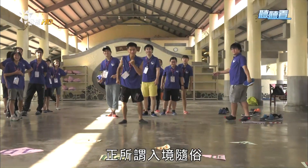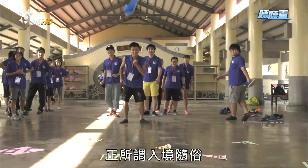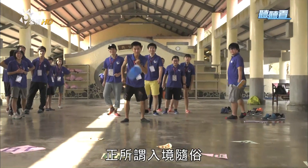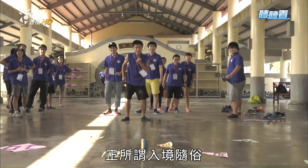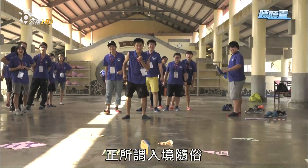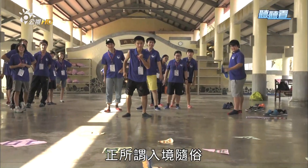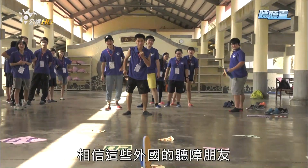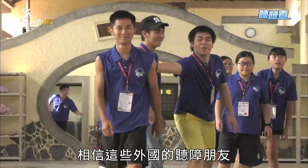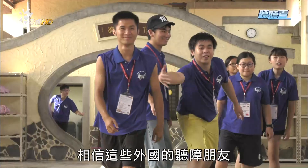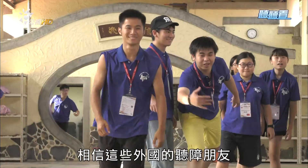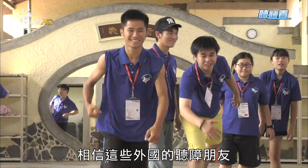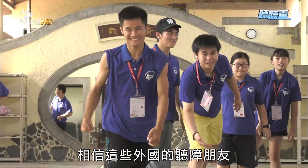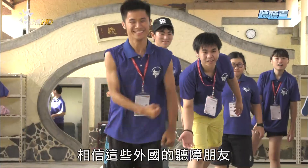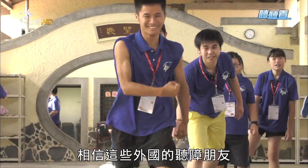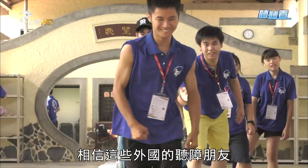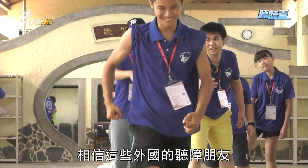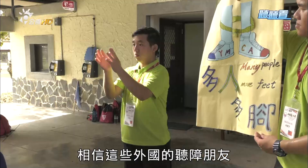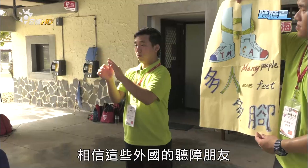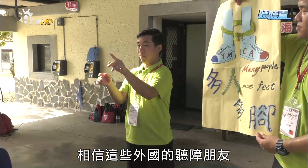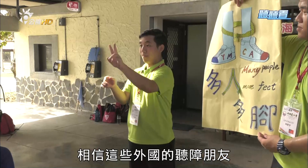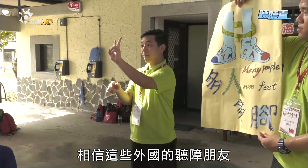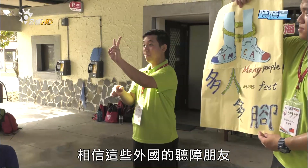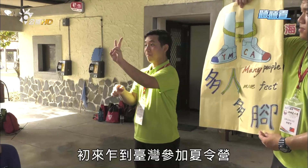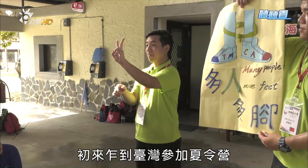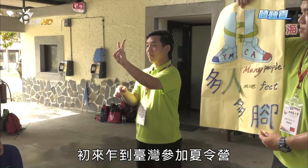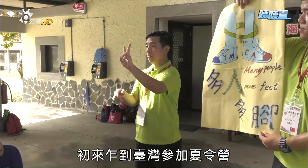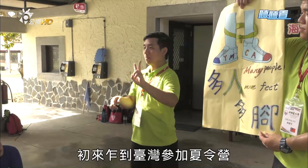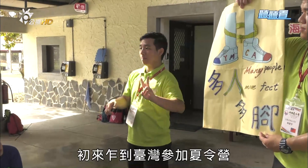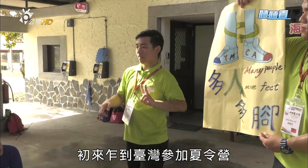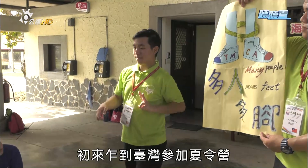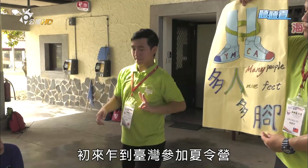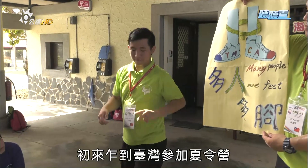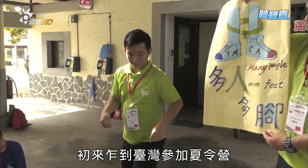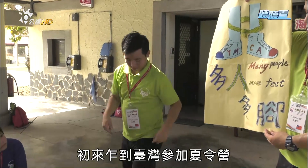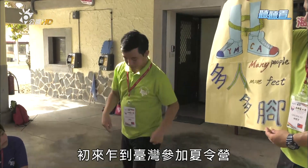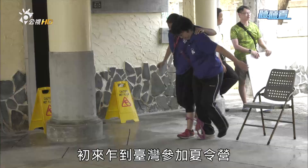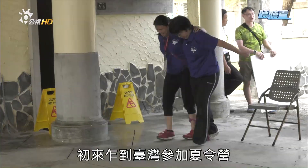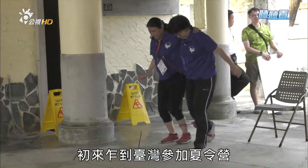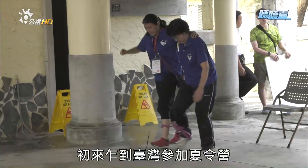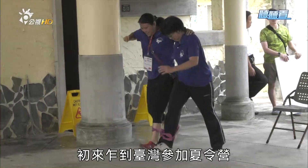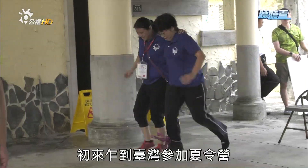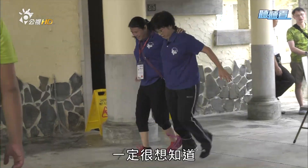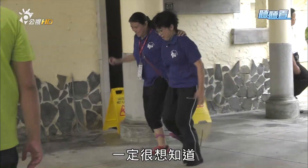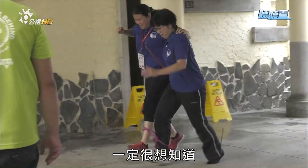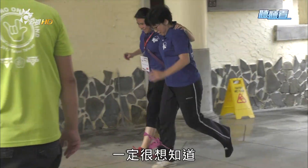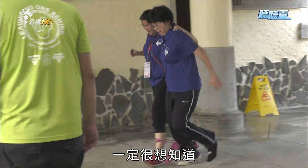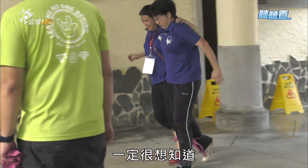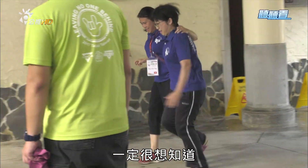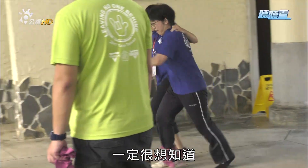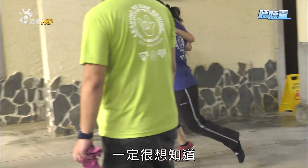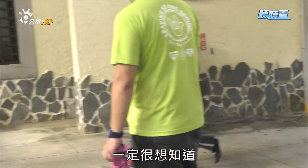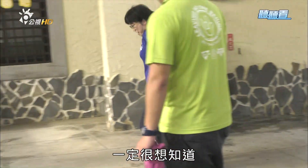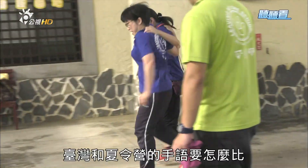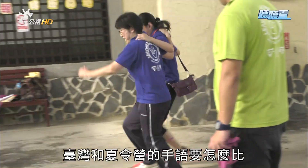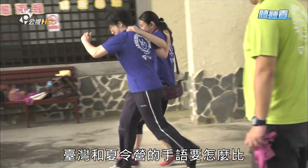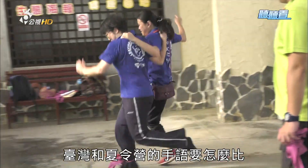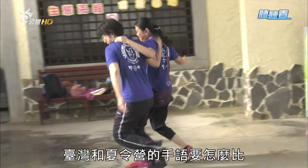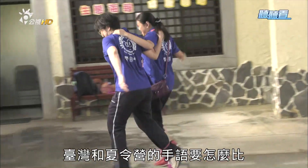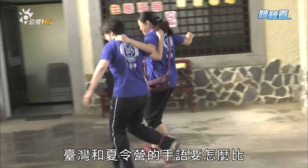俗，相信这些外国的听障朋友初来乍到台湾参加夏令营，一定很想知道台湾和